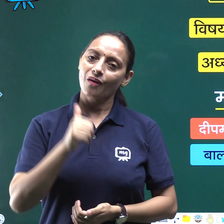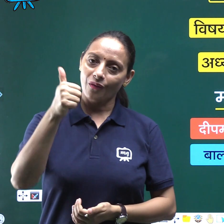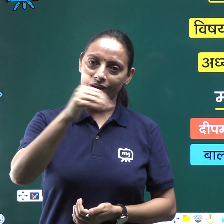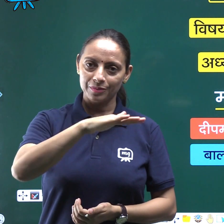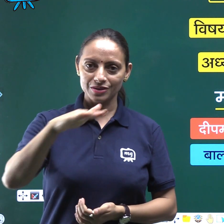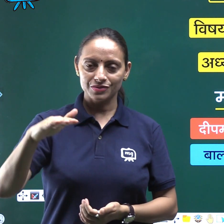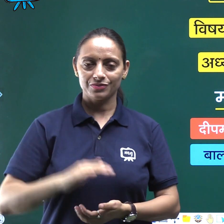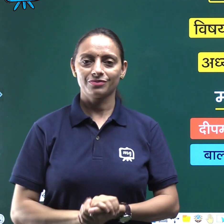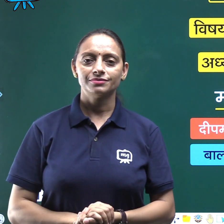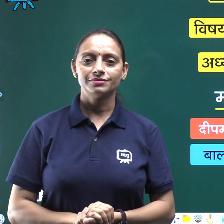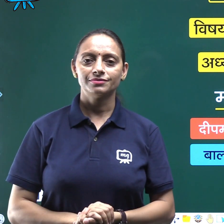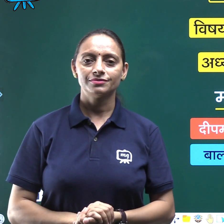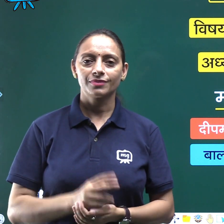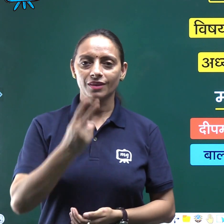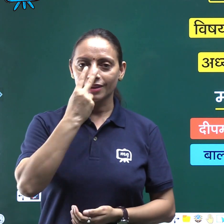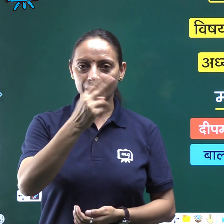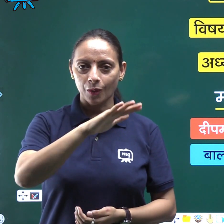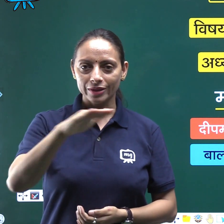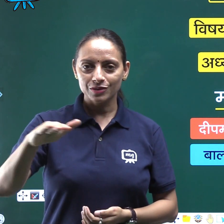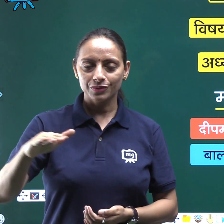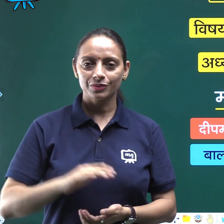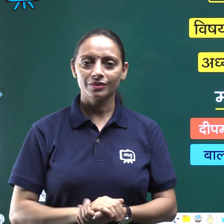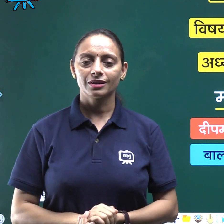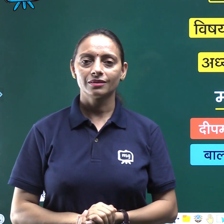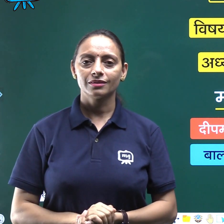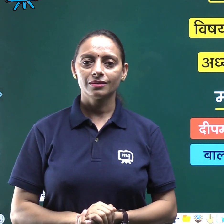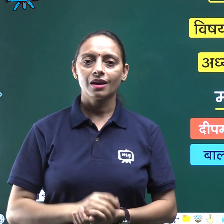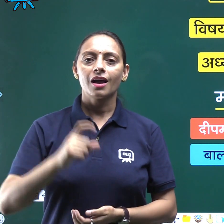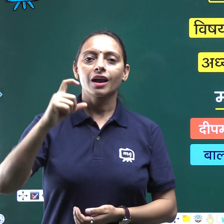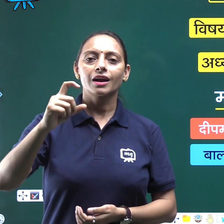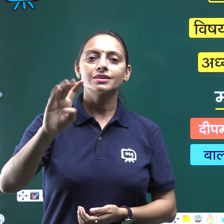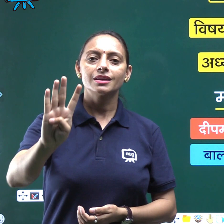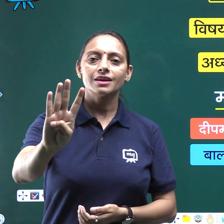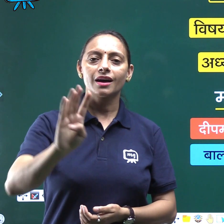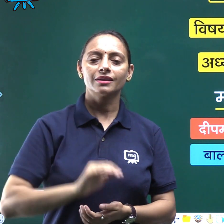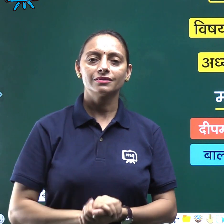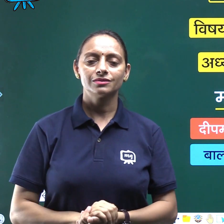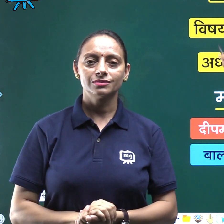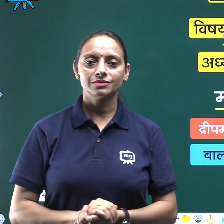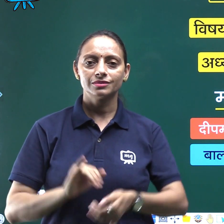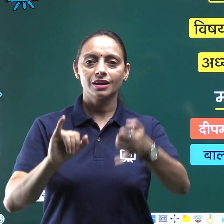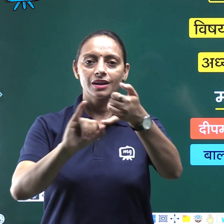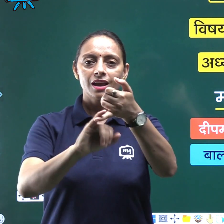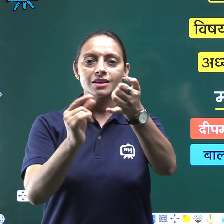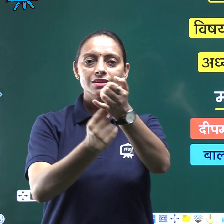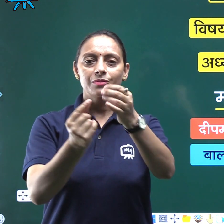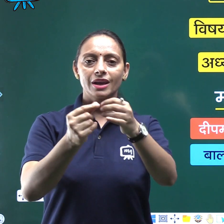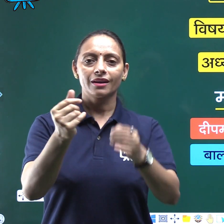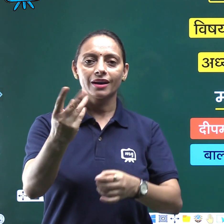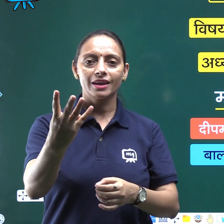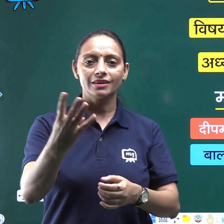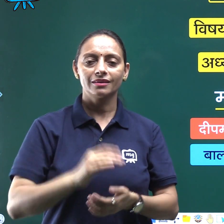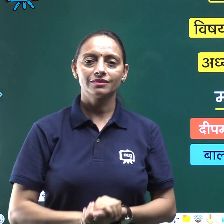बच्चों? देखो बच्चों, कक्षा 4 विषय गणित